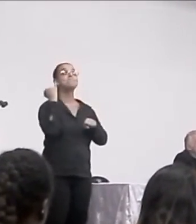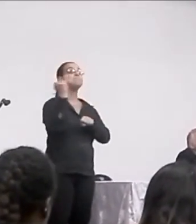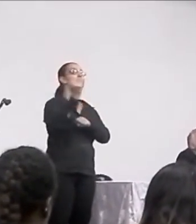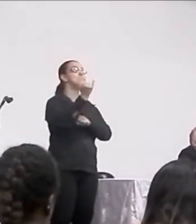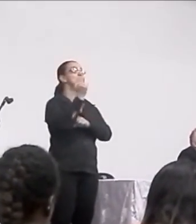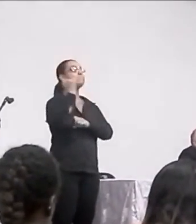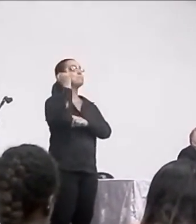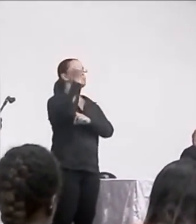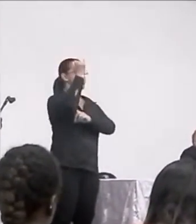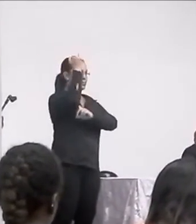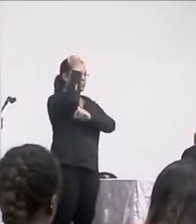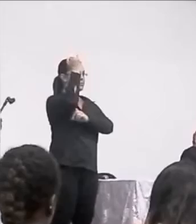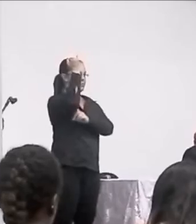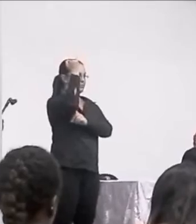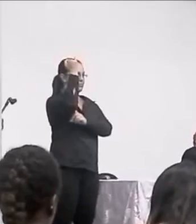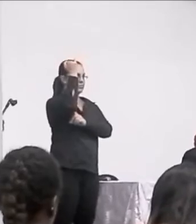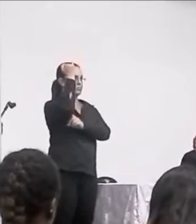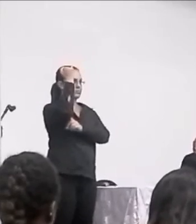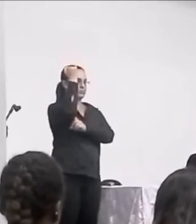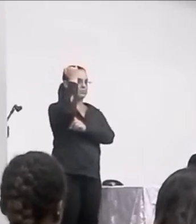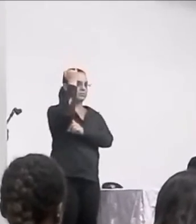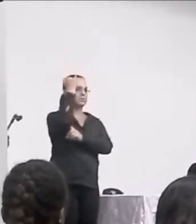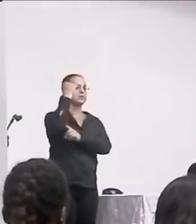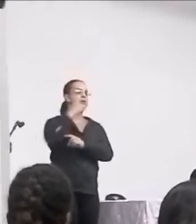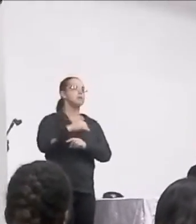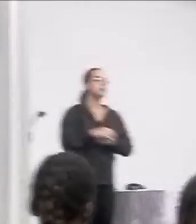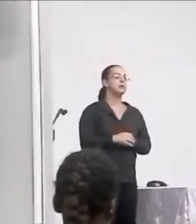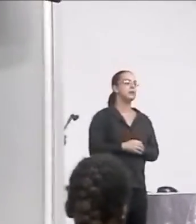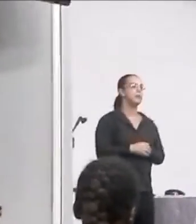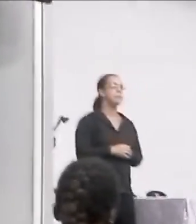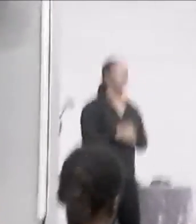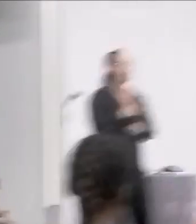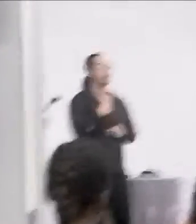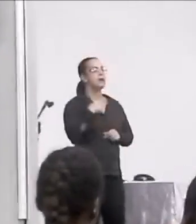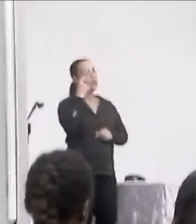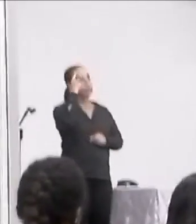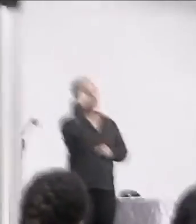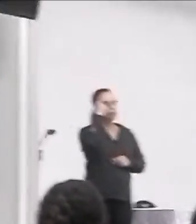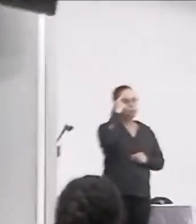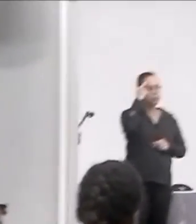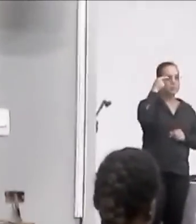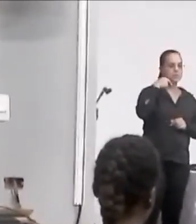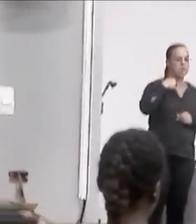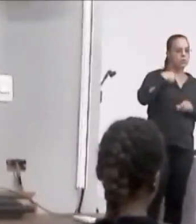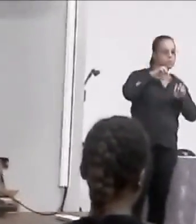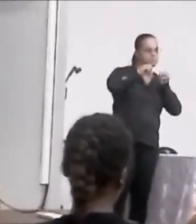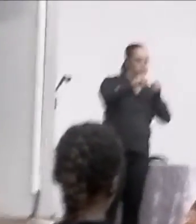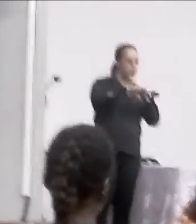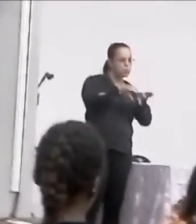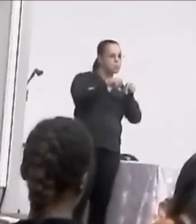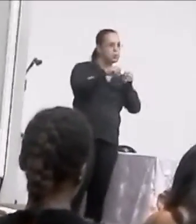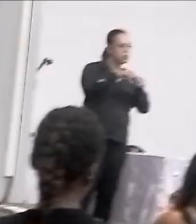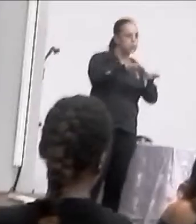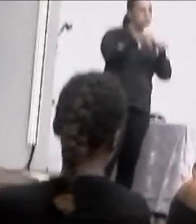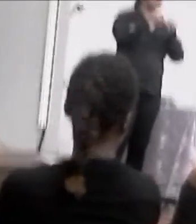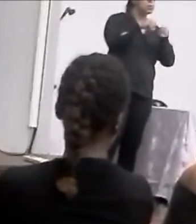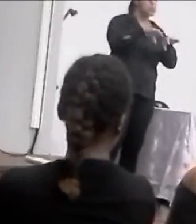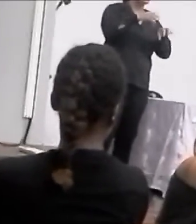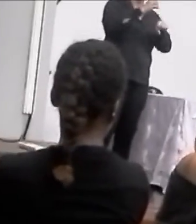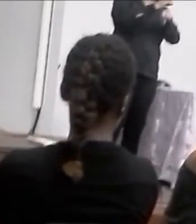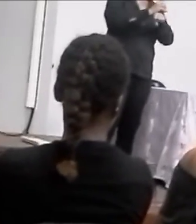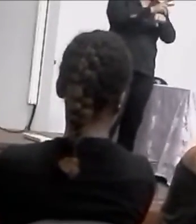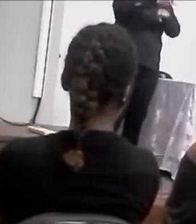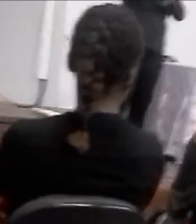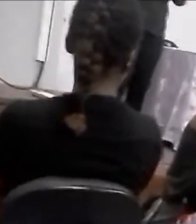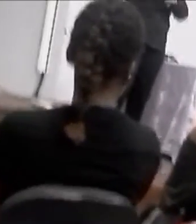eu gostaria de ser capaz de formar os meus futuros colegas, os meus estudantes, de uma maneira que